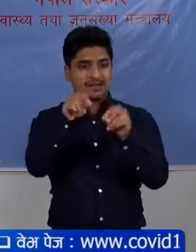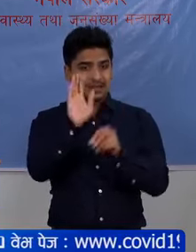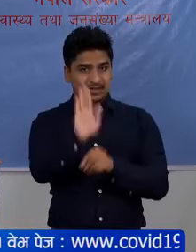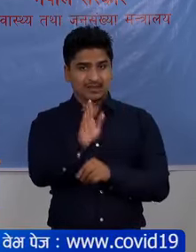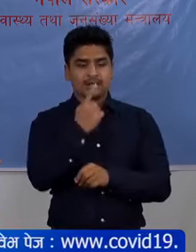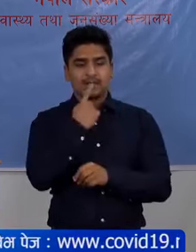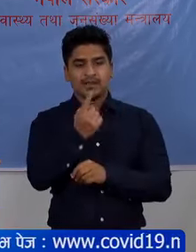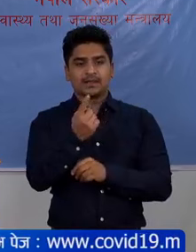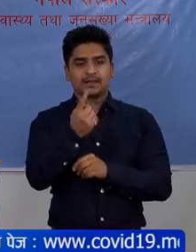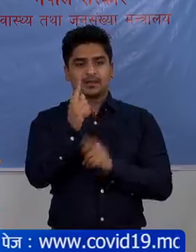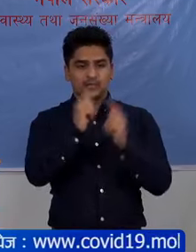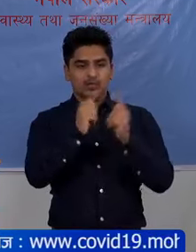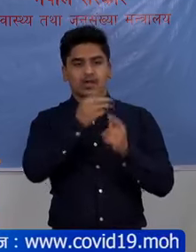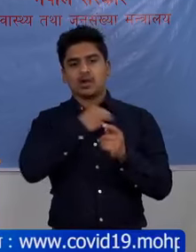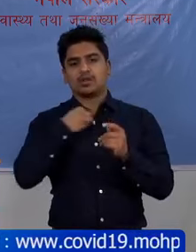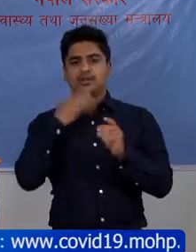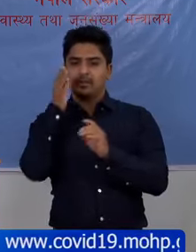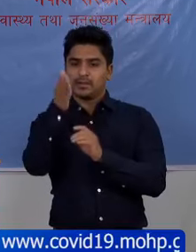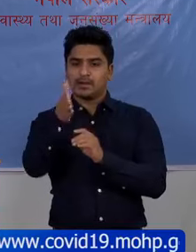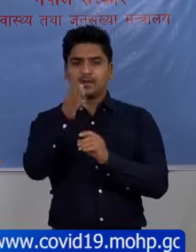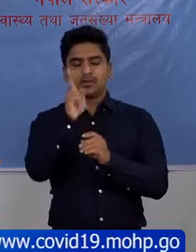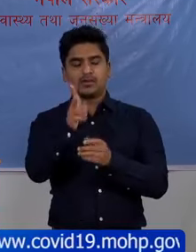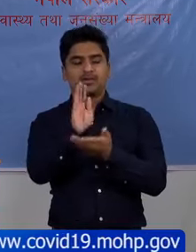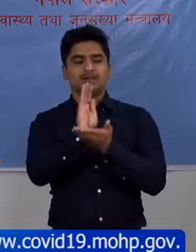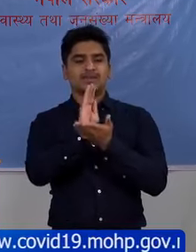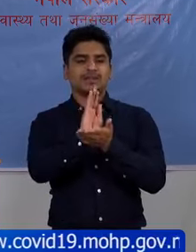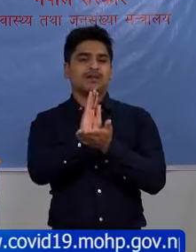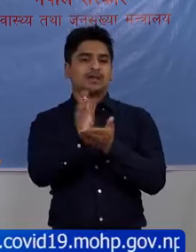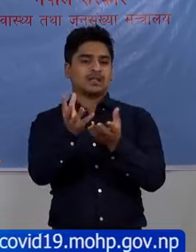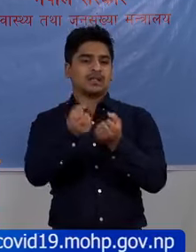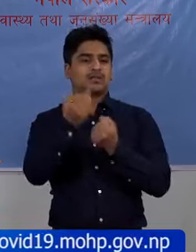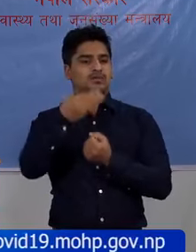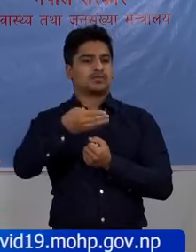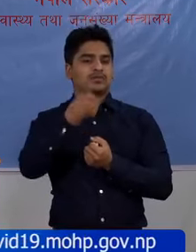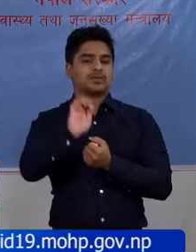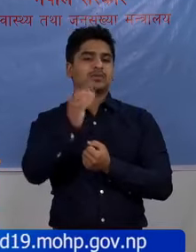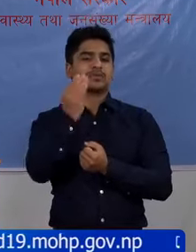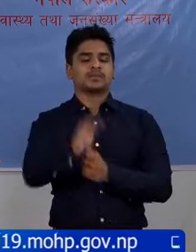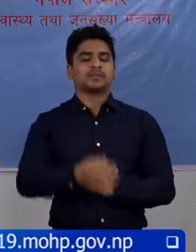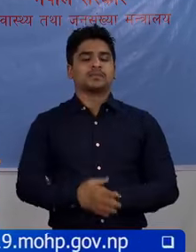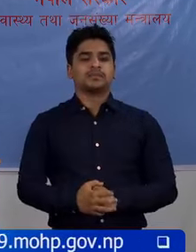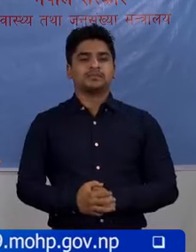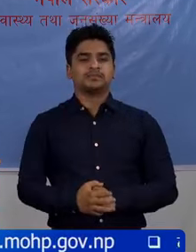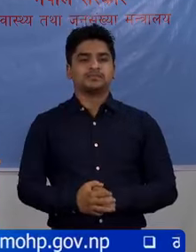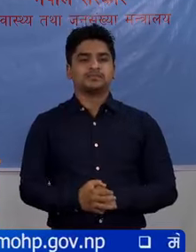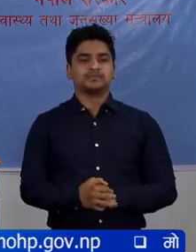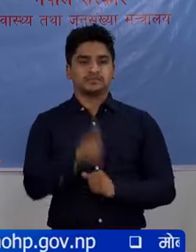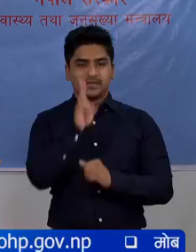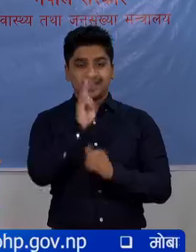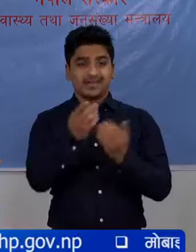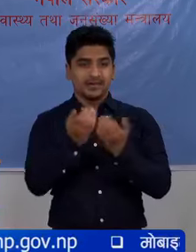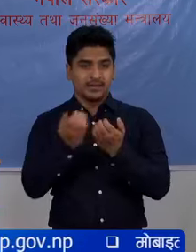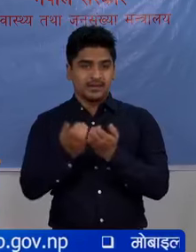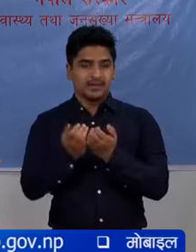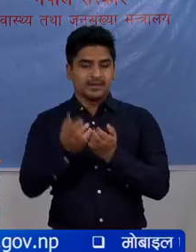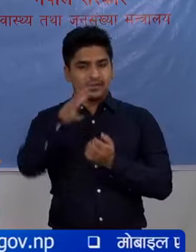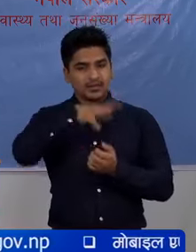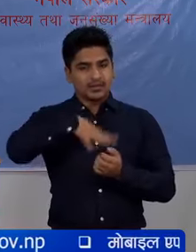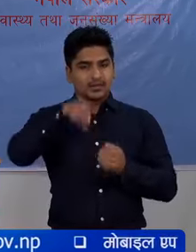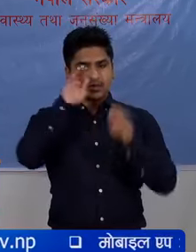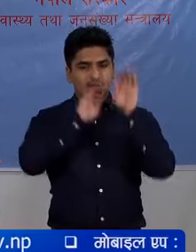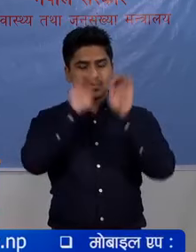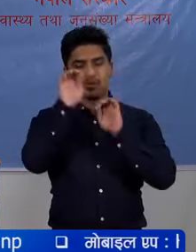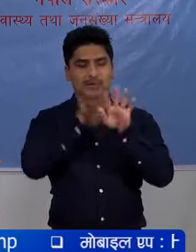भने उन्फपनी अस्पताल मा गएर तेउशेवा लीन सकनों छा तेसे गरी सबई